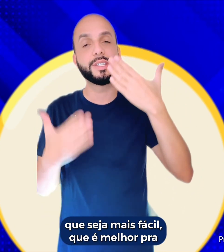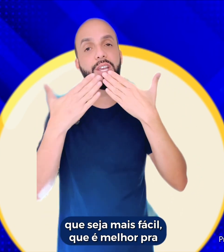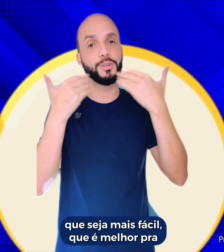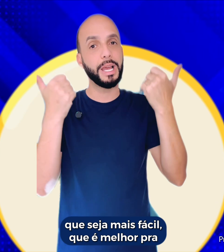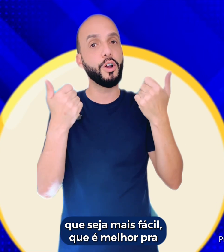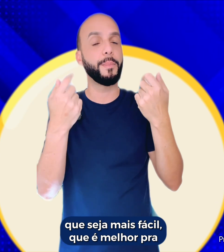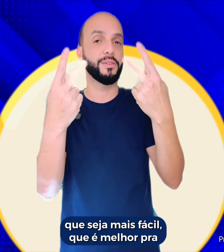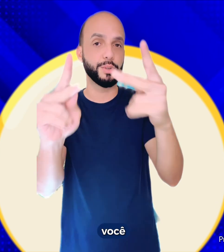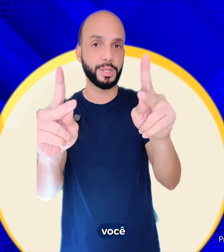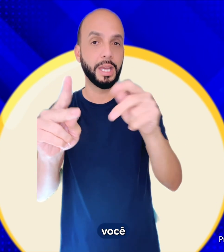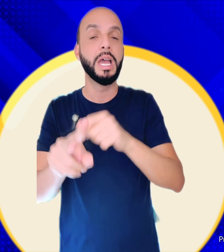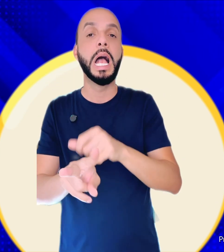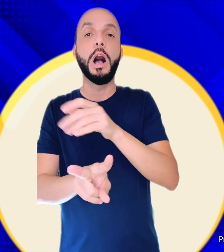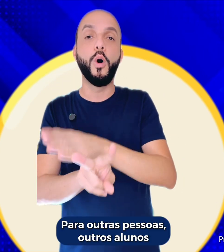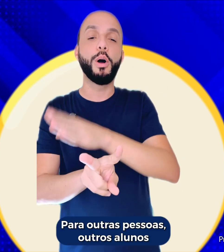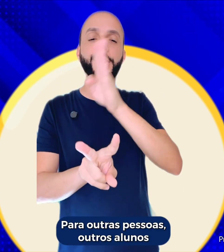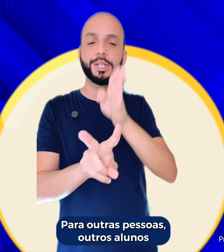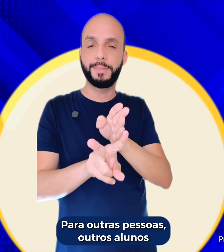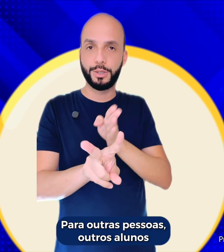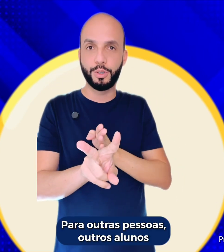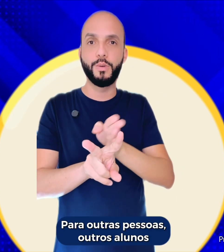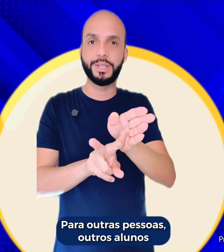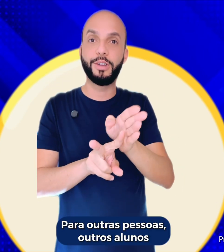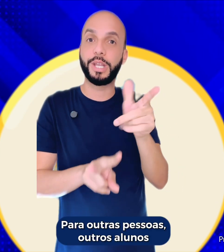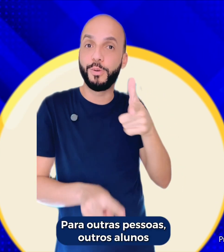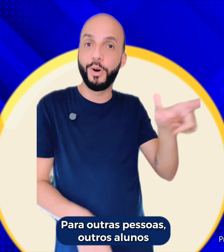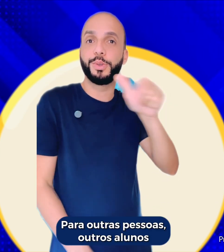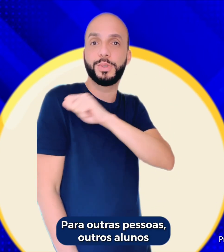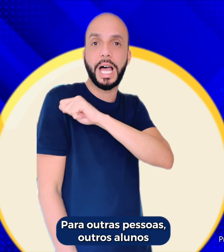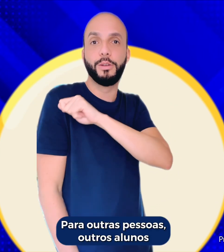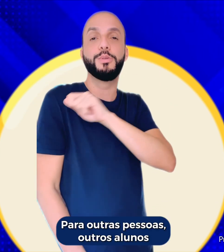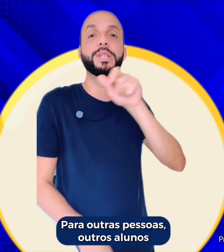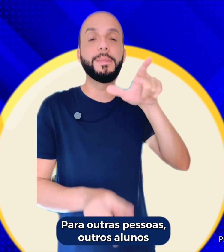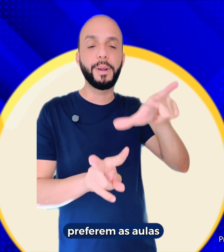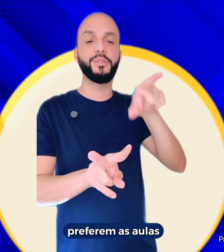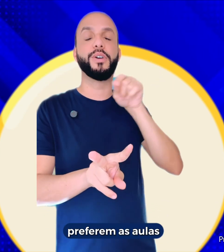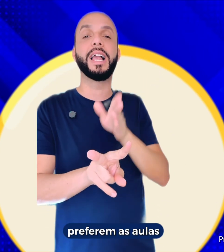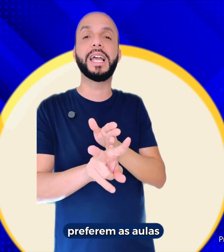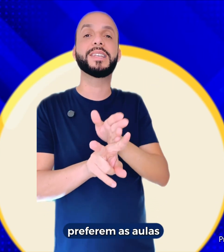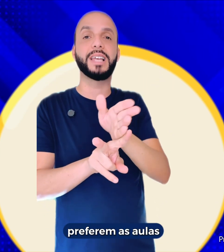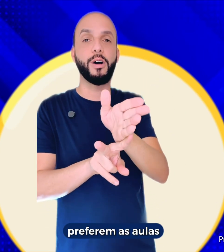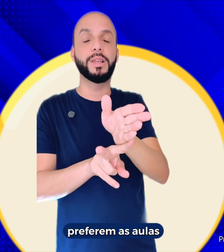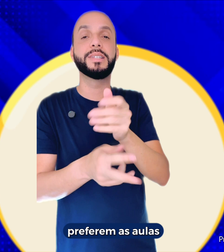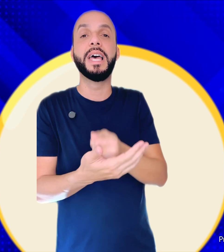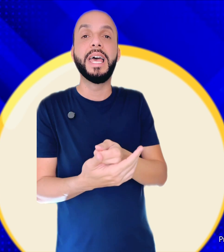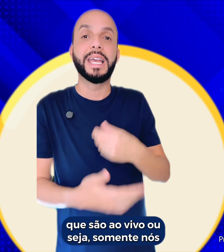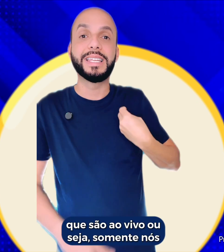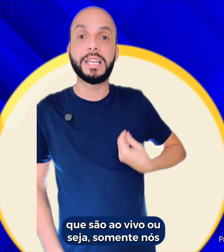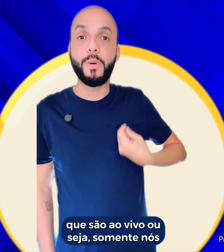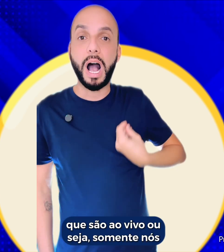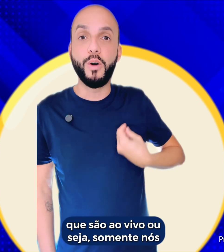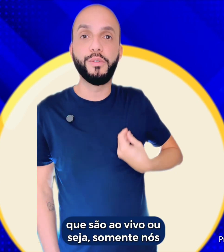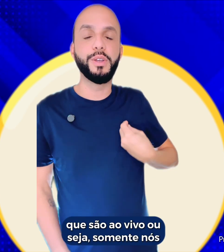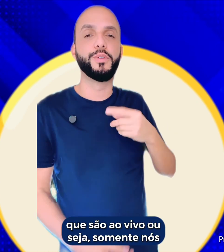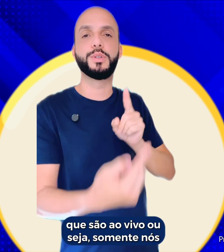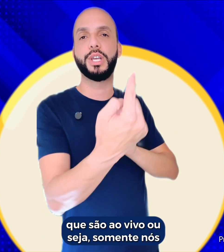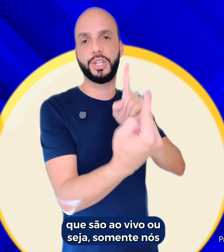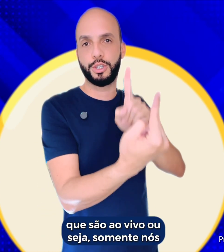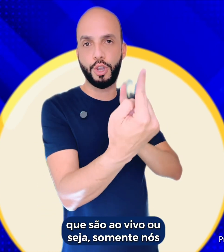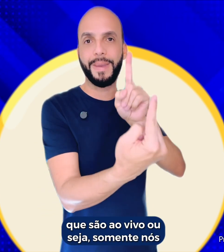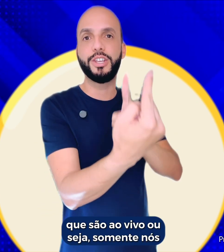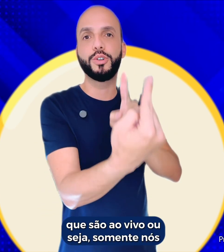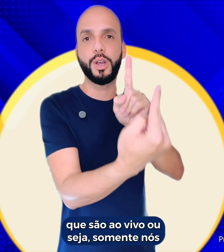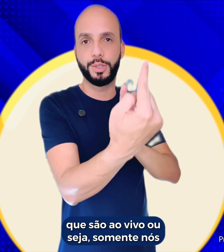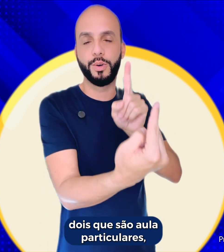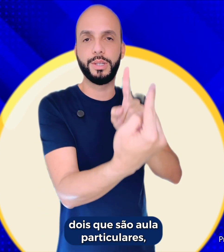fácil, que seja melhor para você. Outras pessoas, eu tenho outros alunos que preferem as aulas que são ao vivo, ou